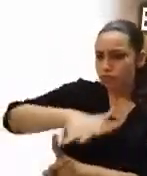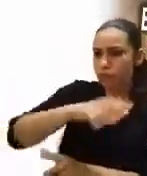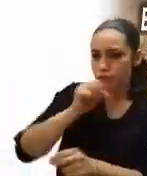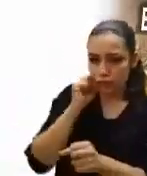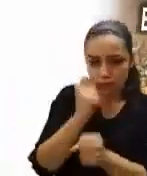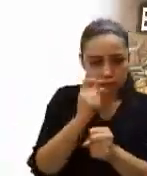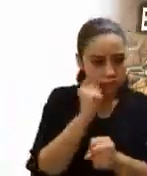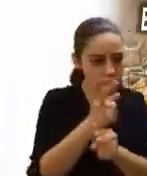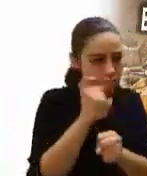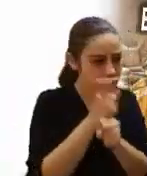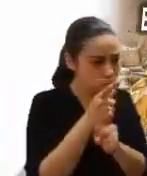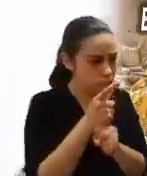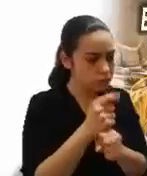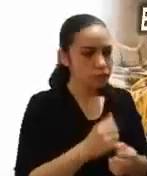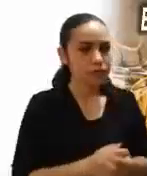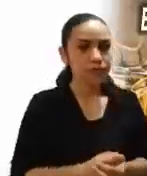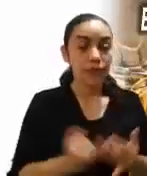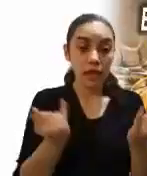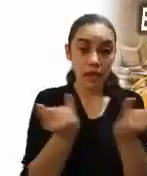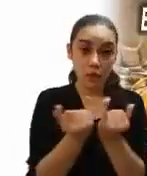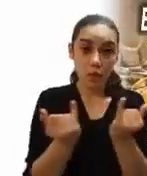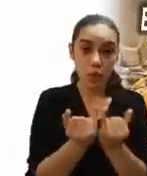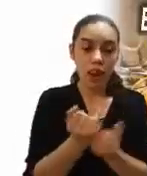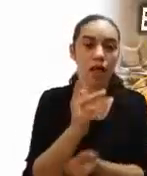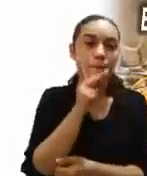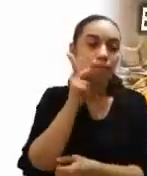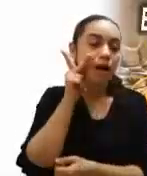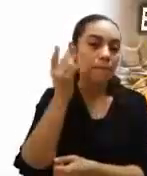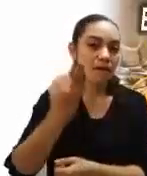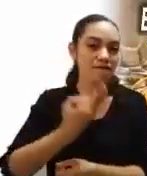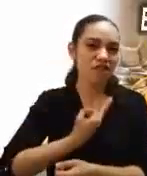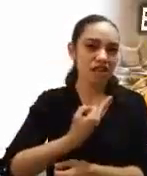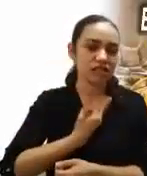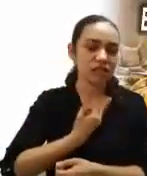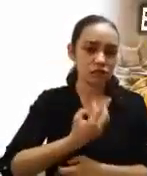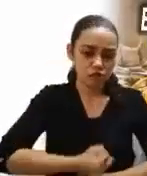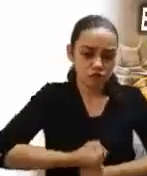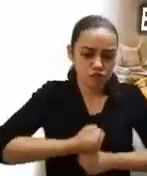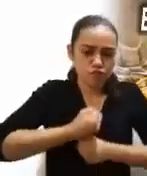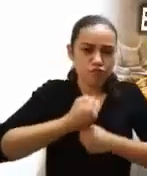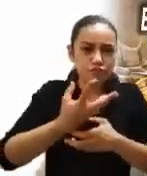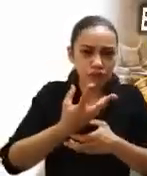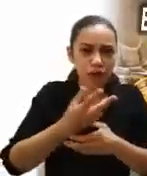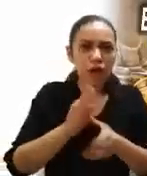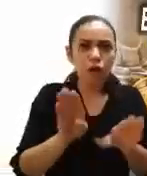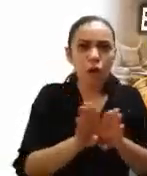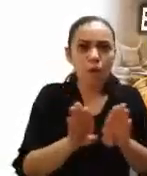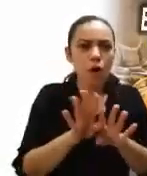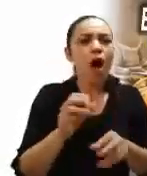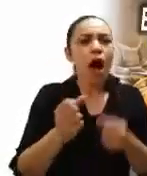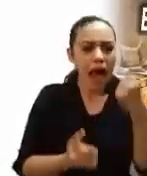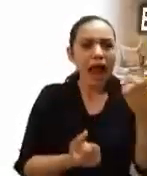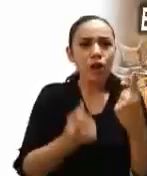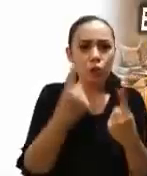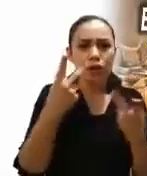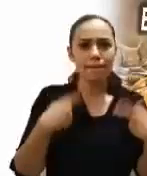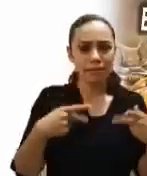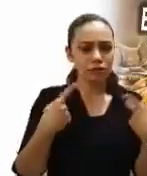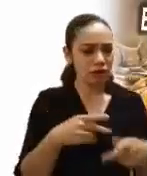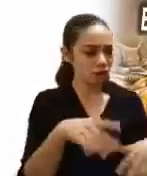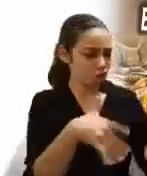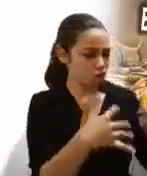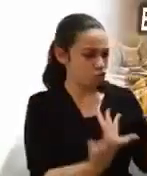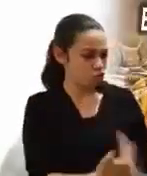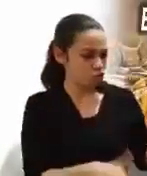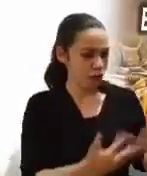Papa Francisco en estos días se refiere precisamente a esa indiferencia frente al dolor,